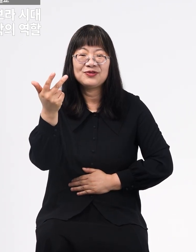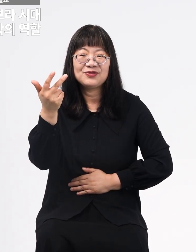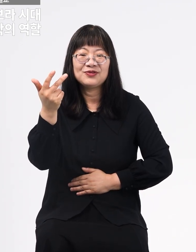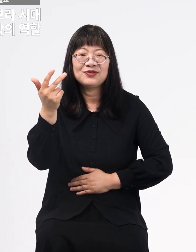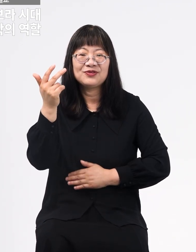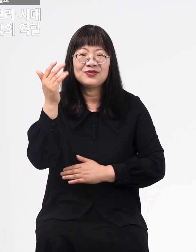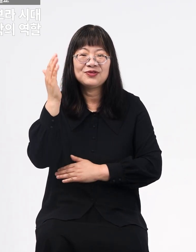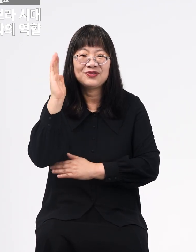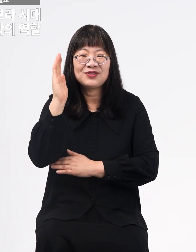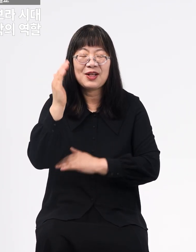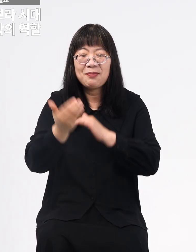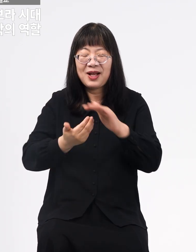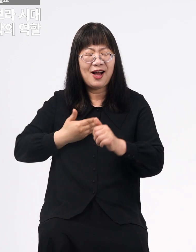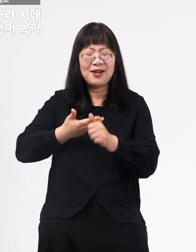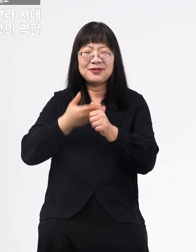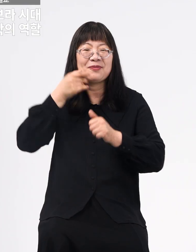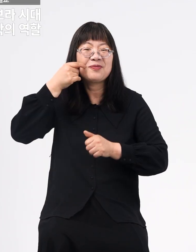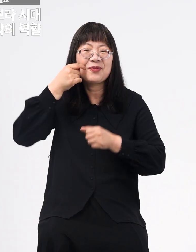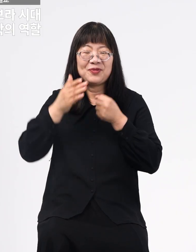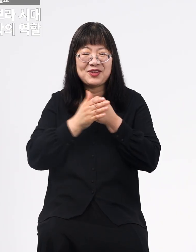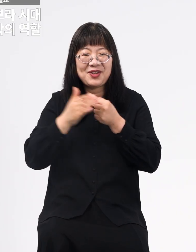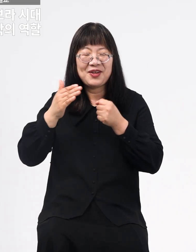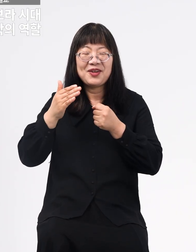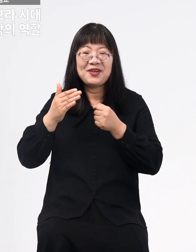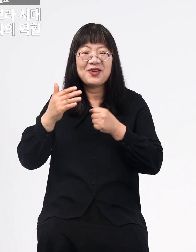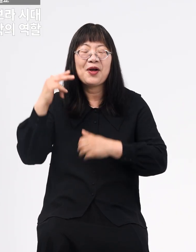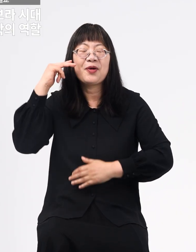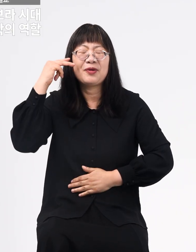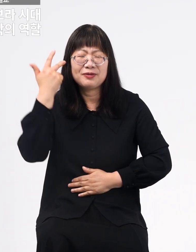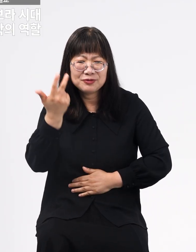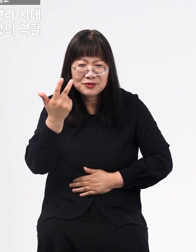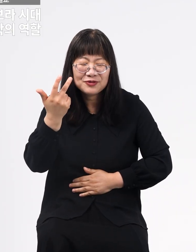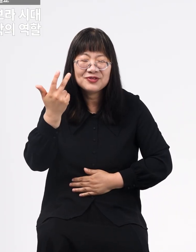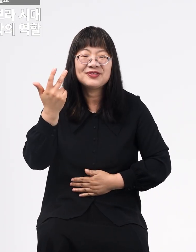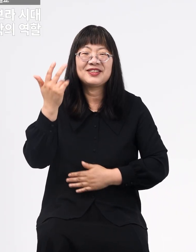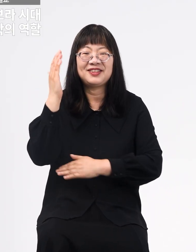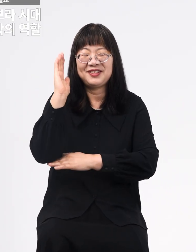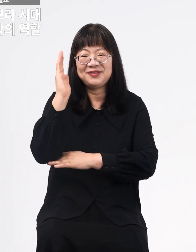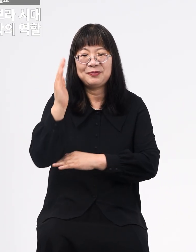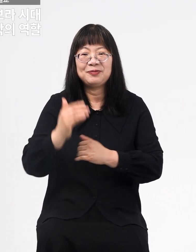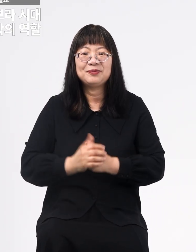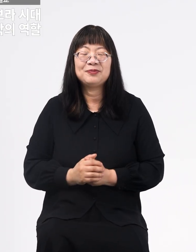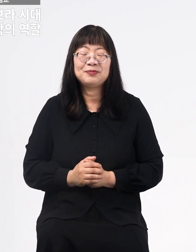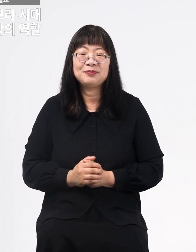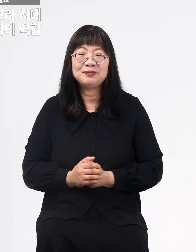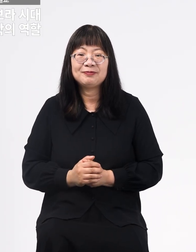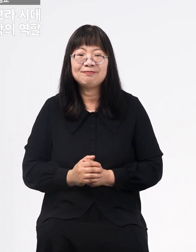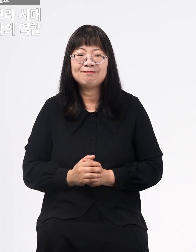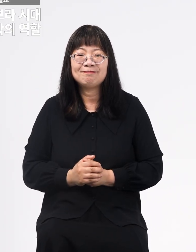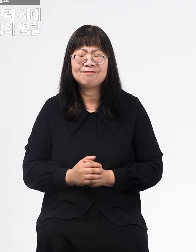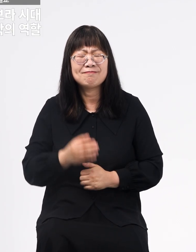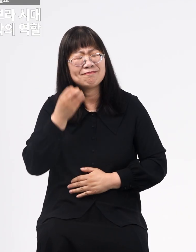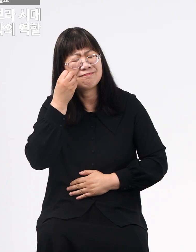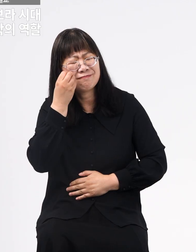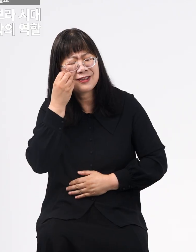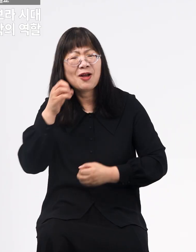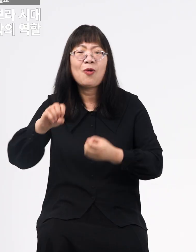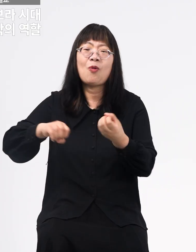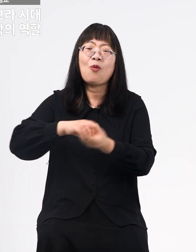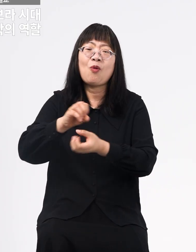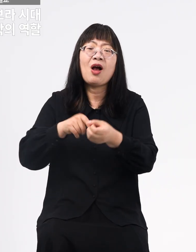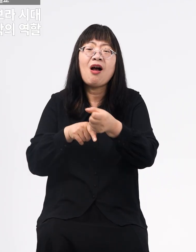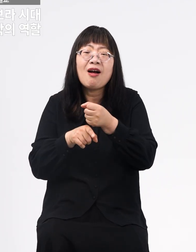내가 스포를 할 수가 없으니까 다음 주에 그 신비한